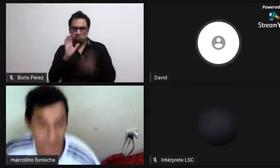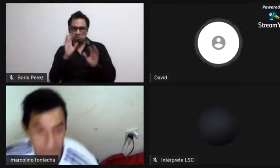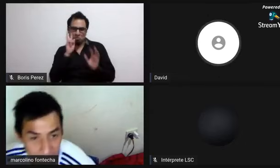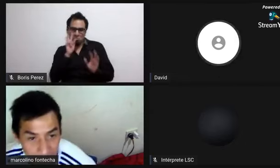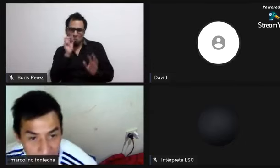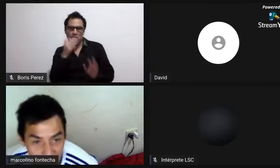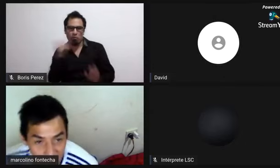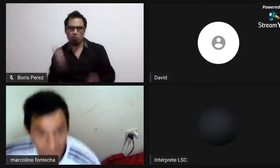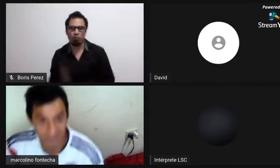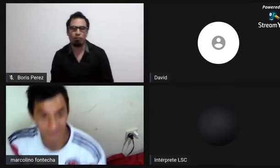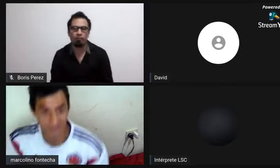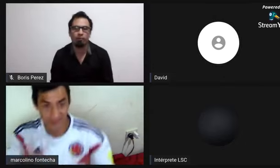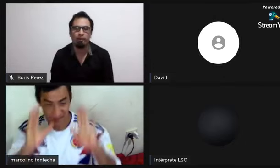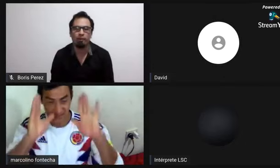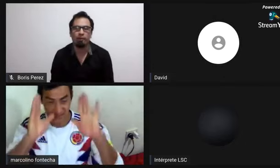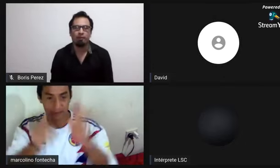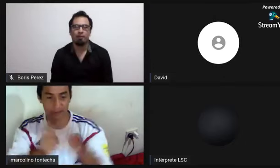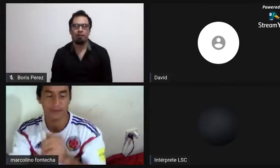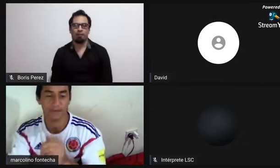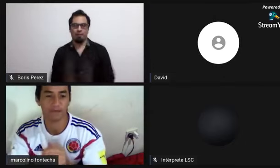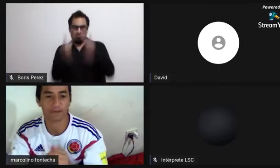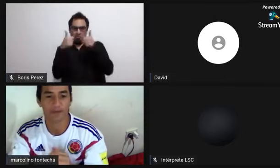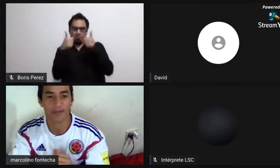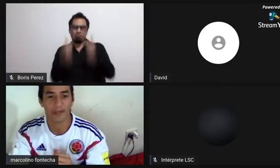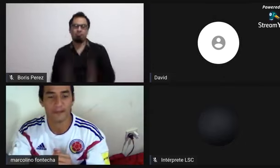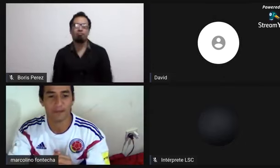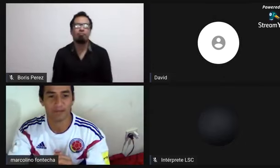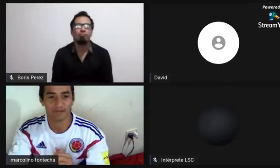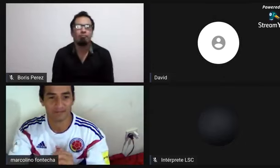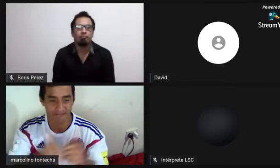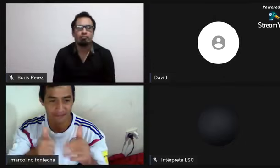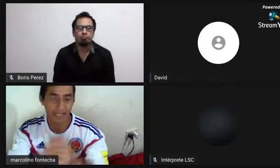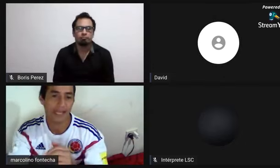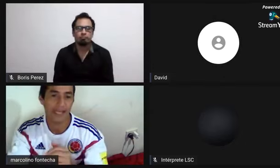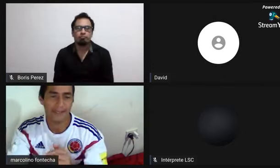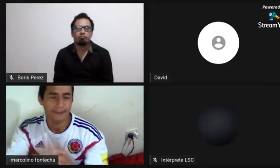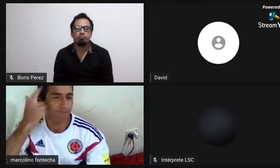Ahora sí, ¿me ves bien? Sí, sí, mejor, mejor.